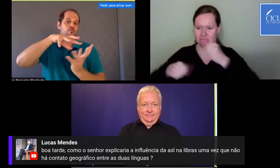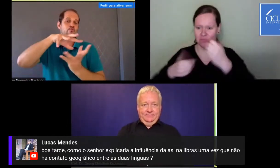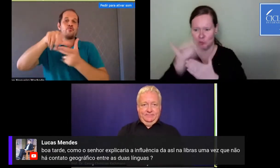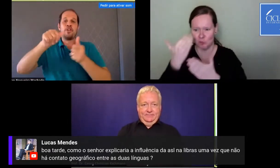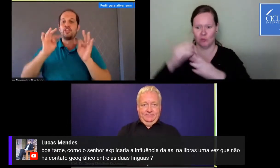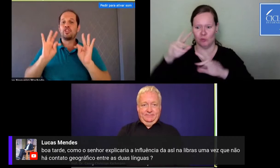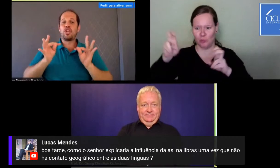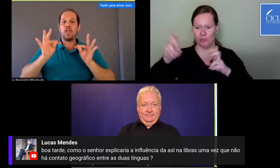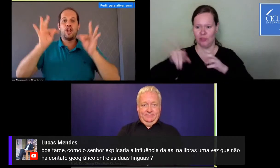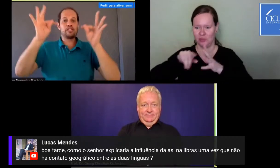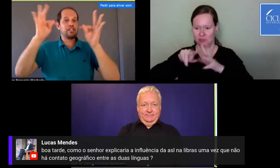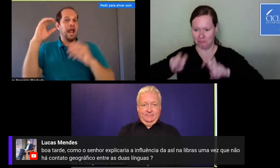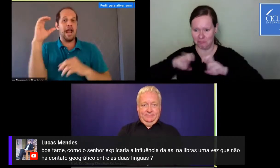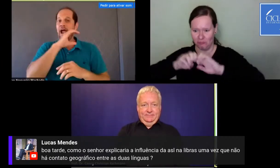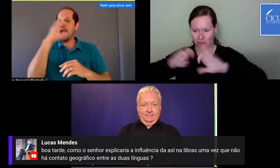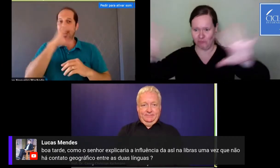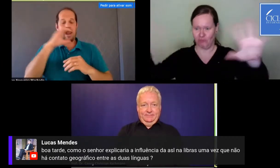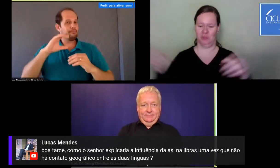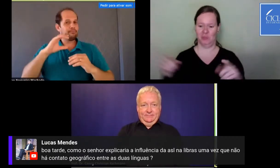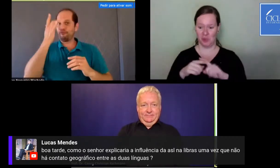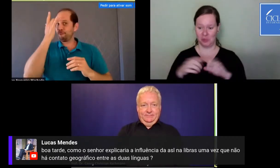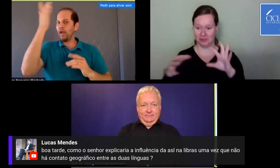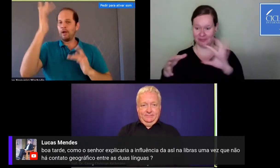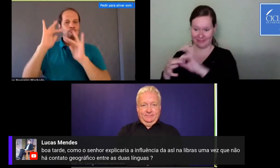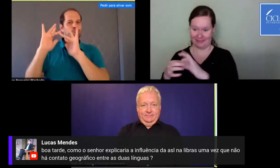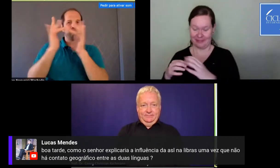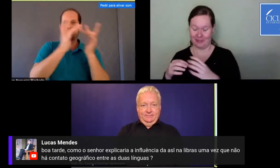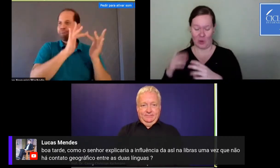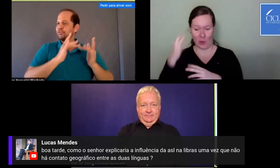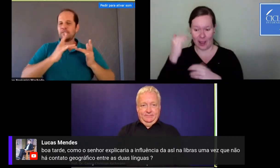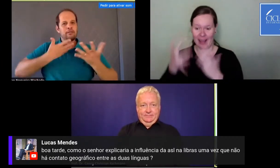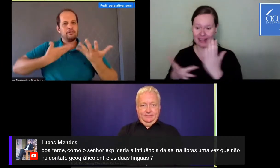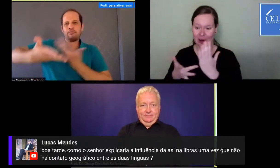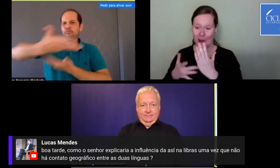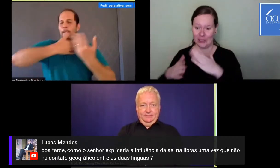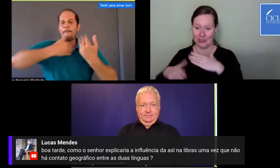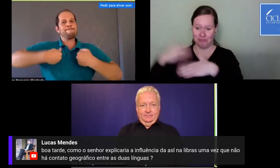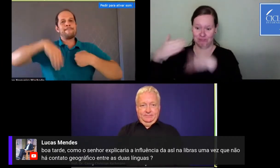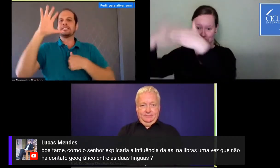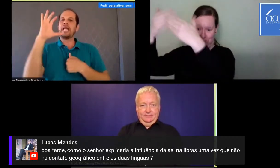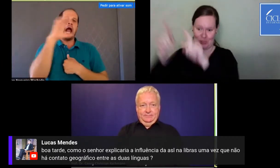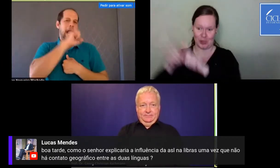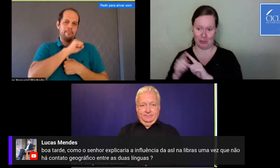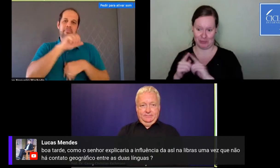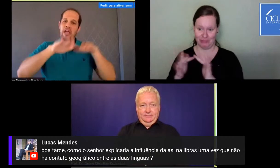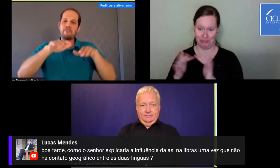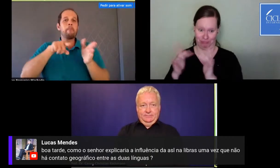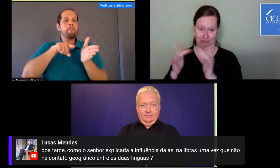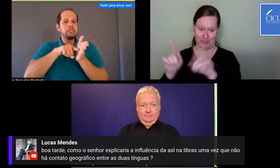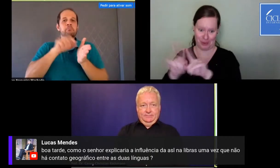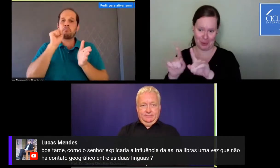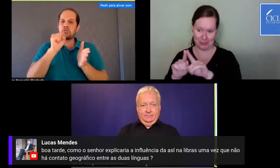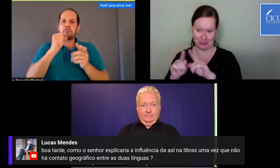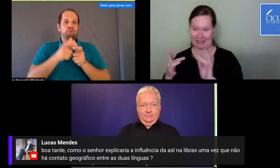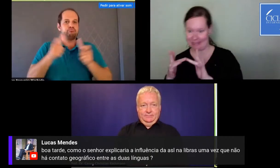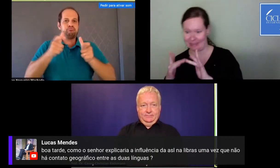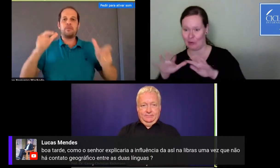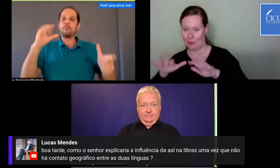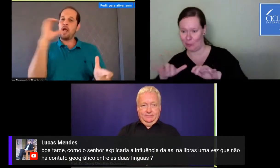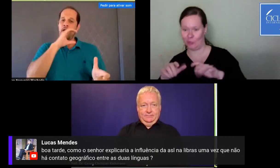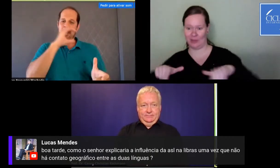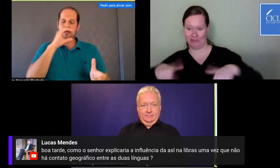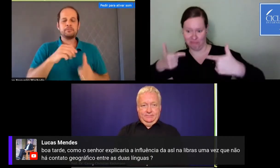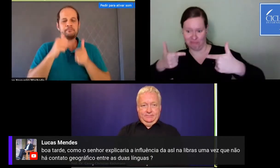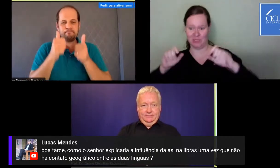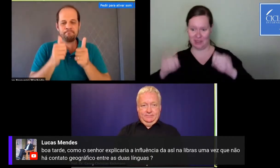esse conteúdo possa realmente se ampliar e ser mais aprofundado. Espero que em um tempo curto